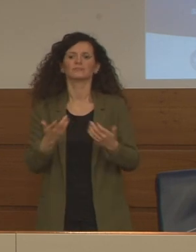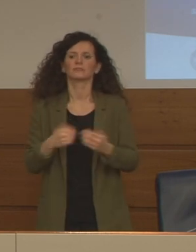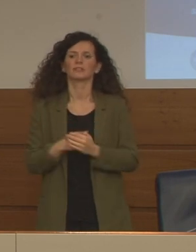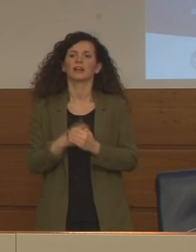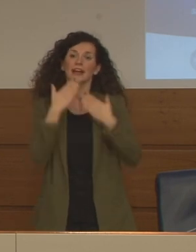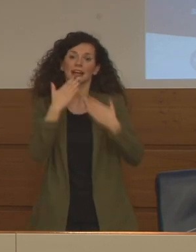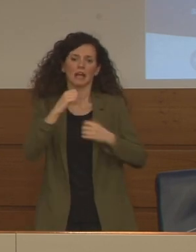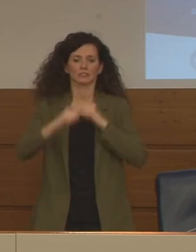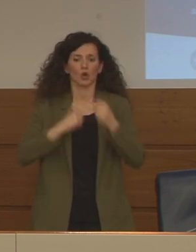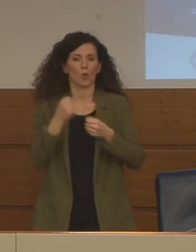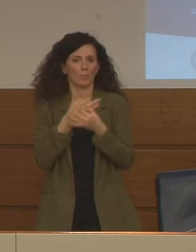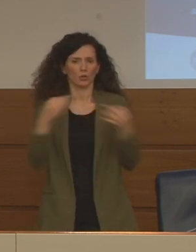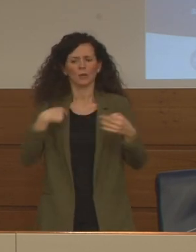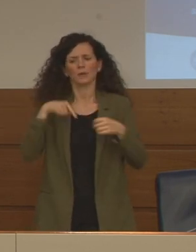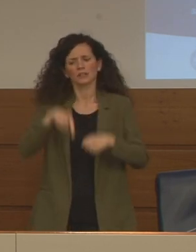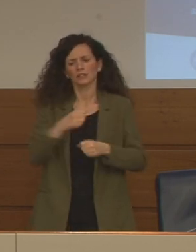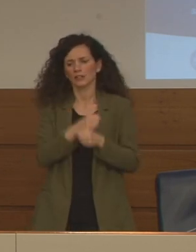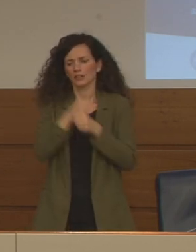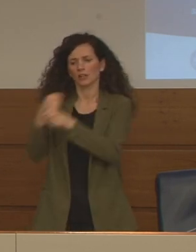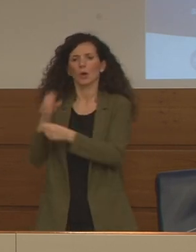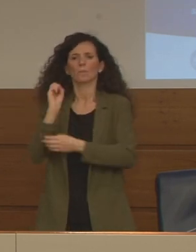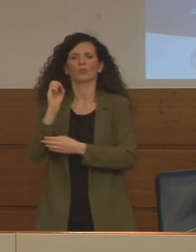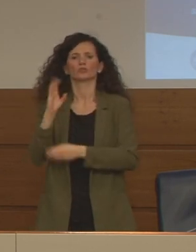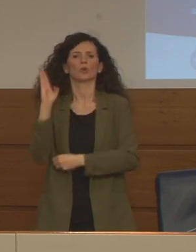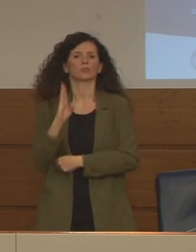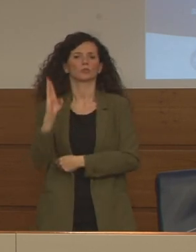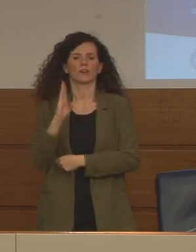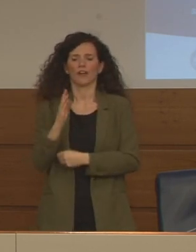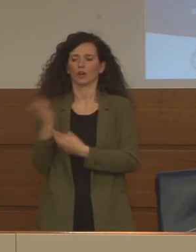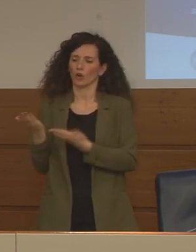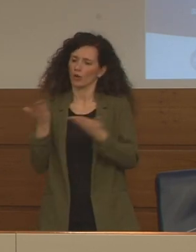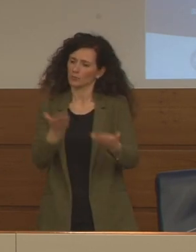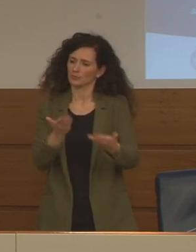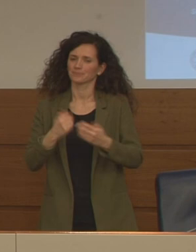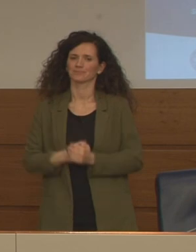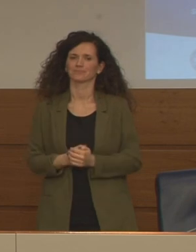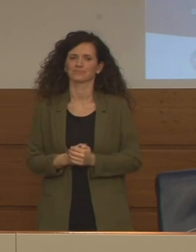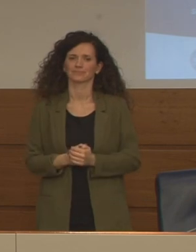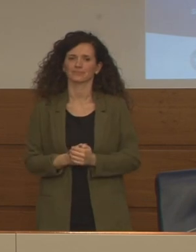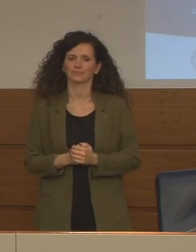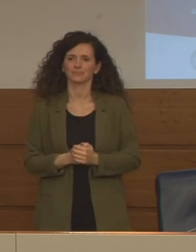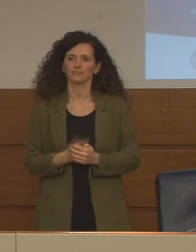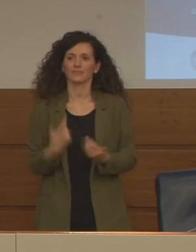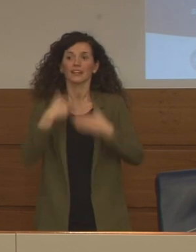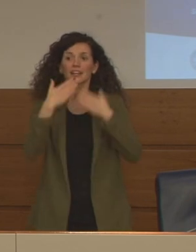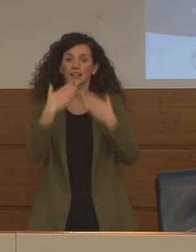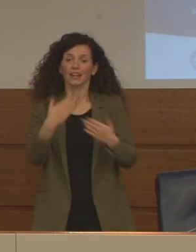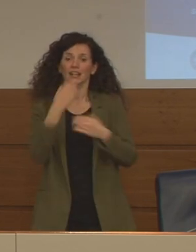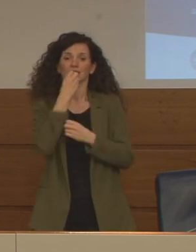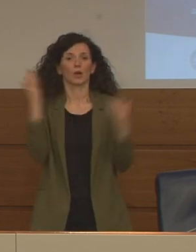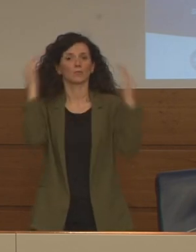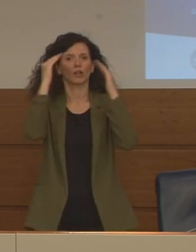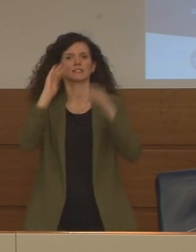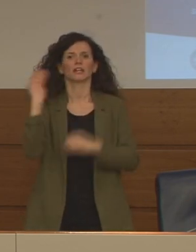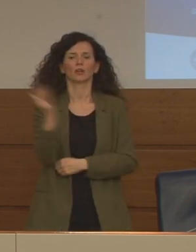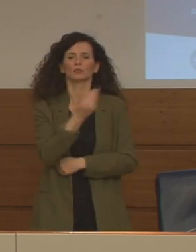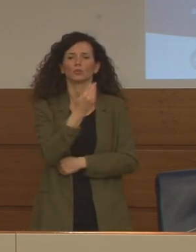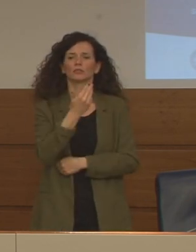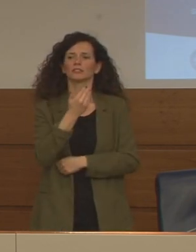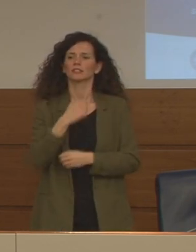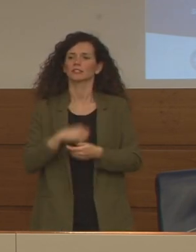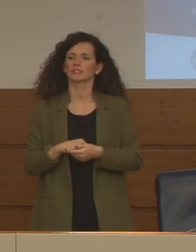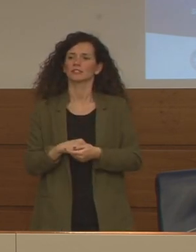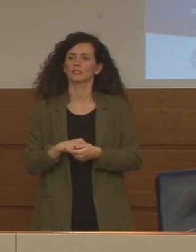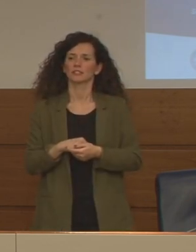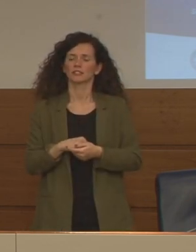la rae la parola al professore brusaferro prego professore grazie e buona sera a tutti come sapete